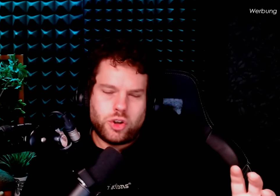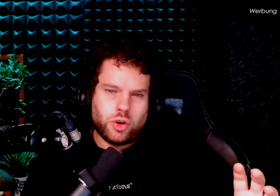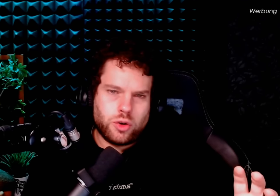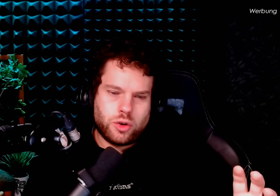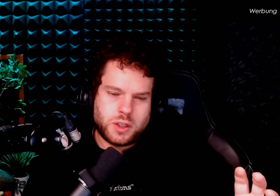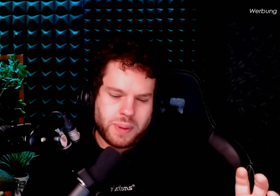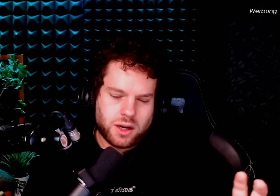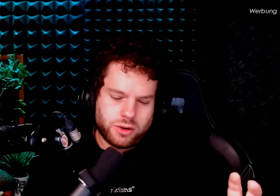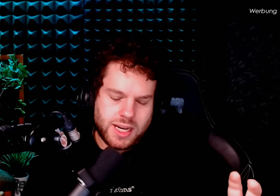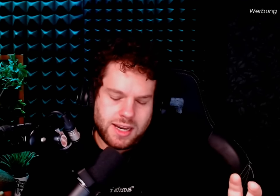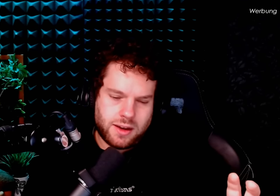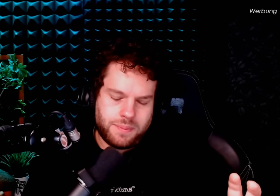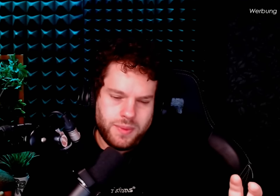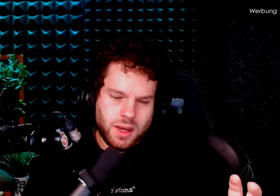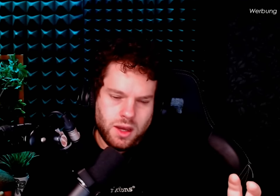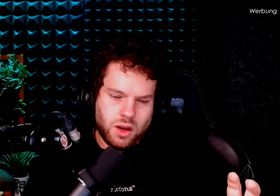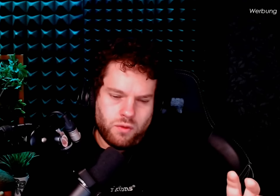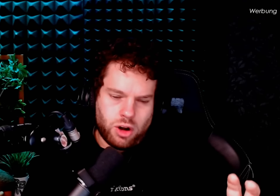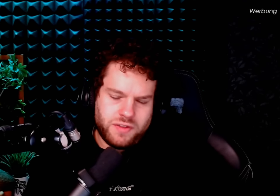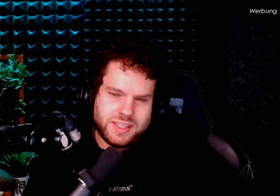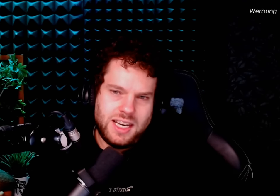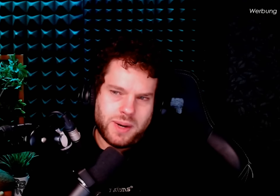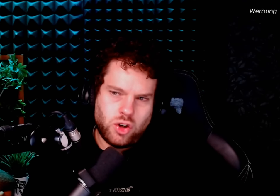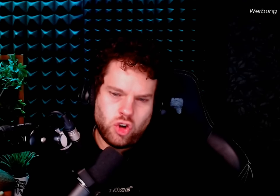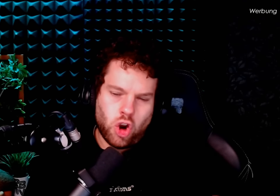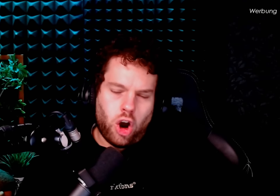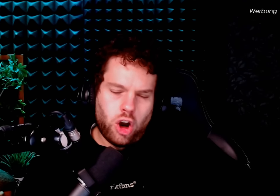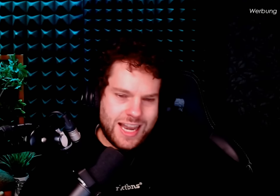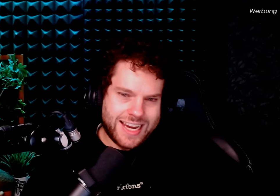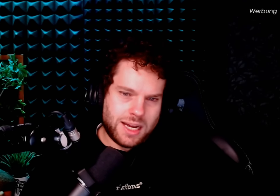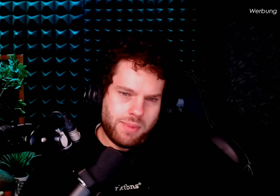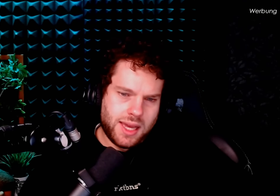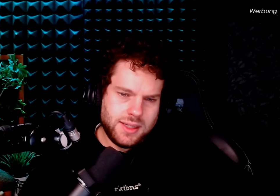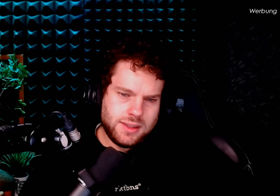Schokokusspackungen ändern. Wollen wir sie lieber noch länger machen?